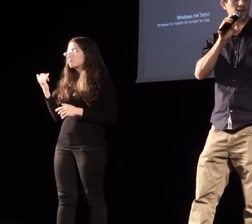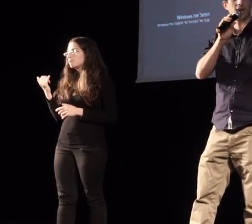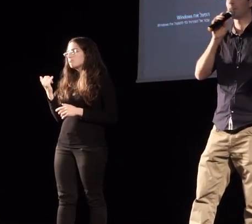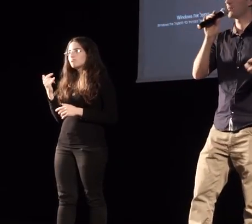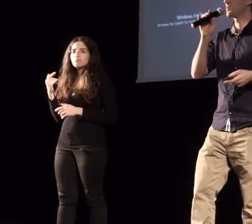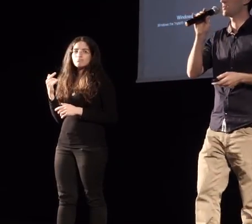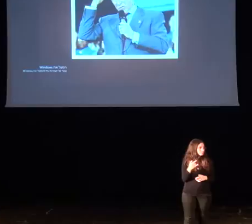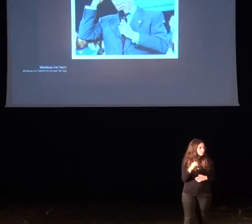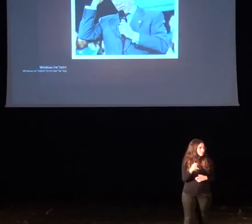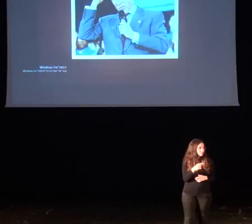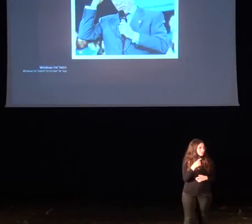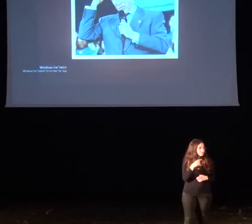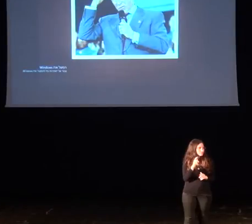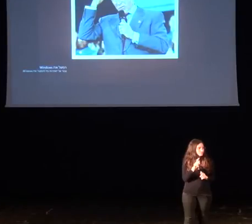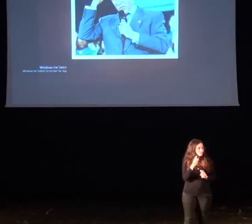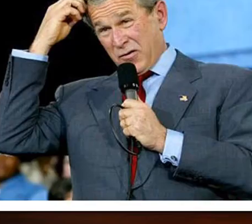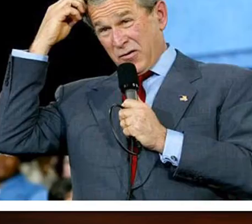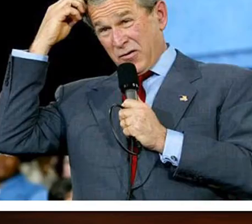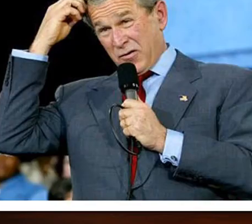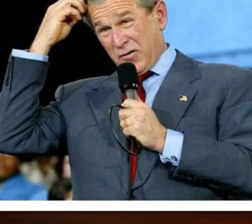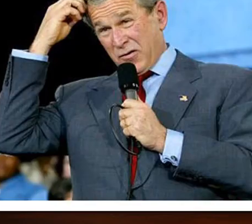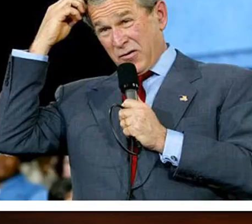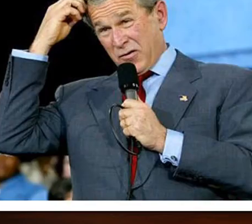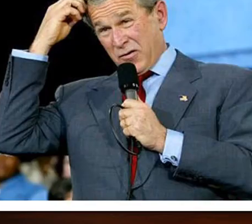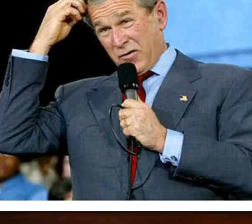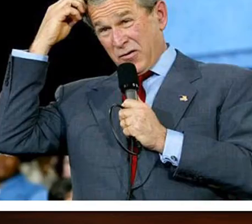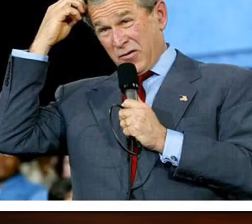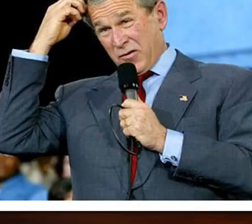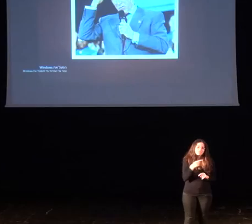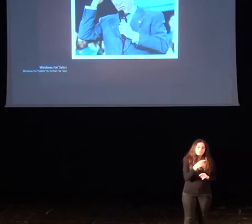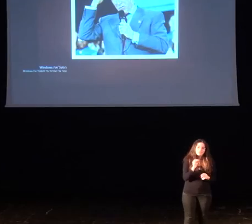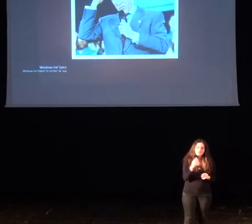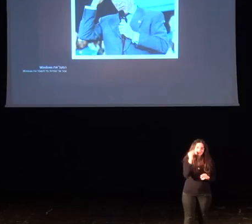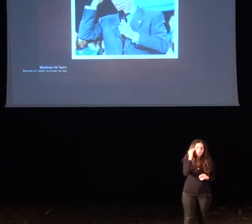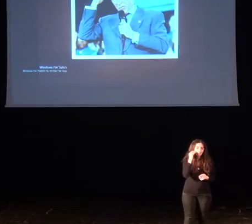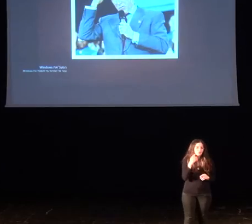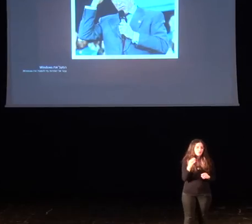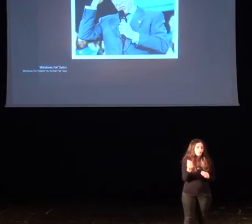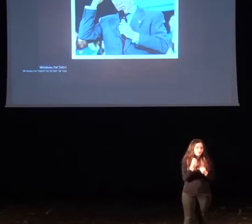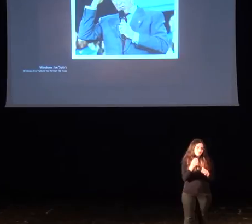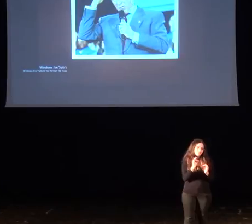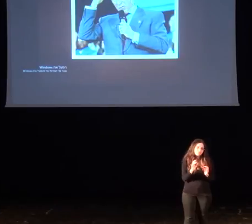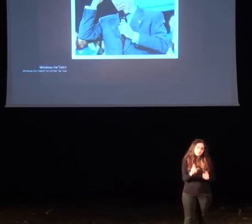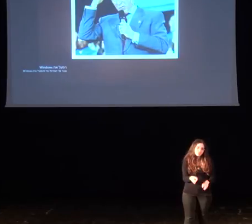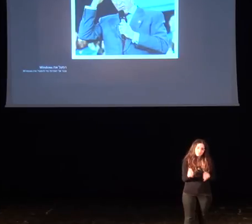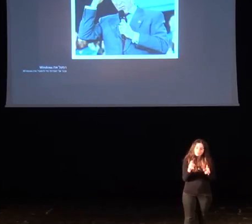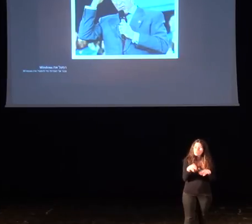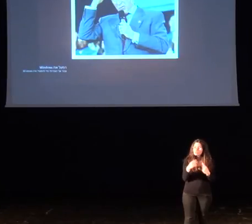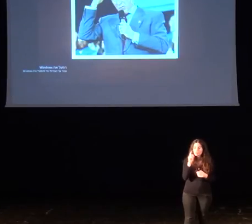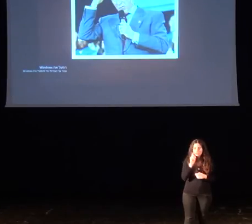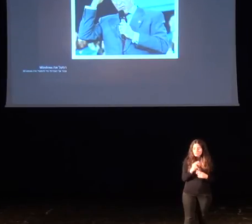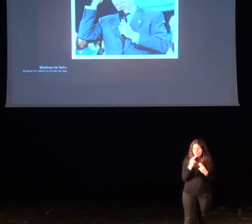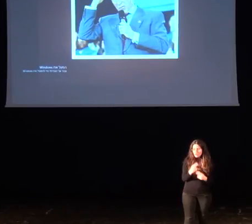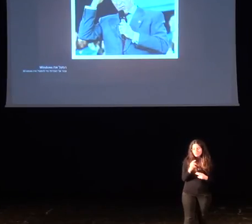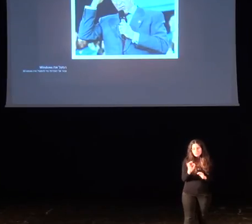כן, זה הפרצוף של לא יודעת השאלה, לא יודעת התשובה. צריך לזכור שכל דבר זה בעצם הזדמנות. יכול להיות שאתם לא תדעו את התשובה,